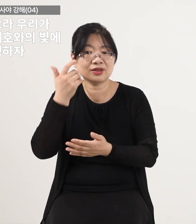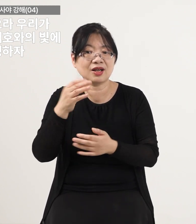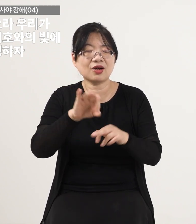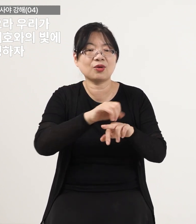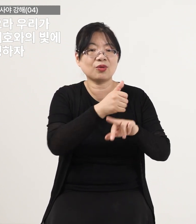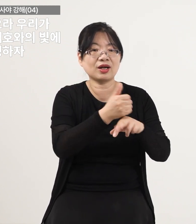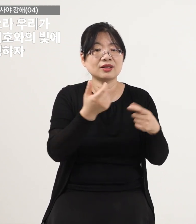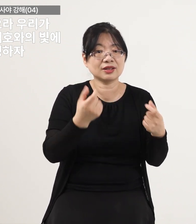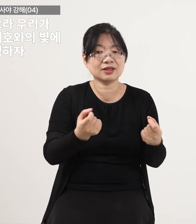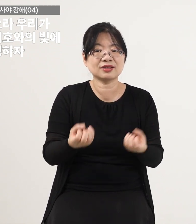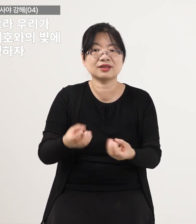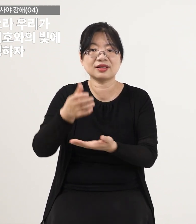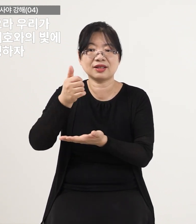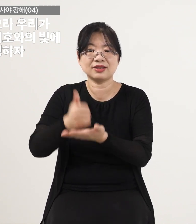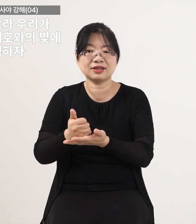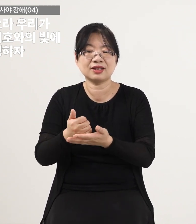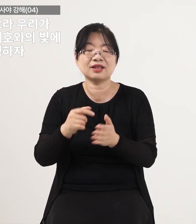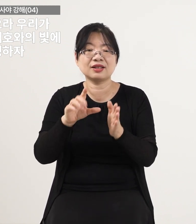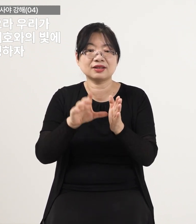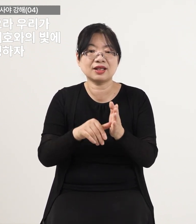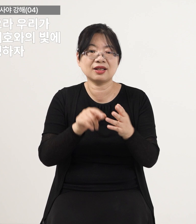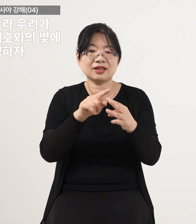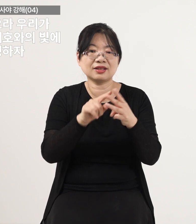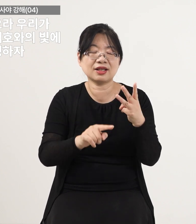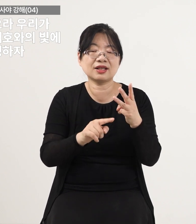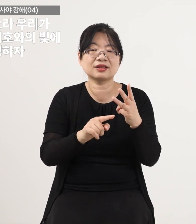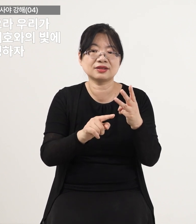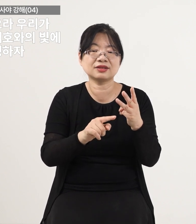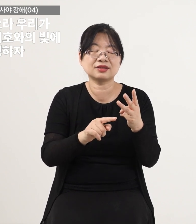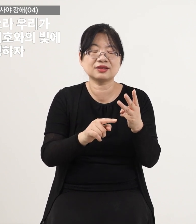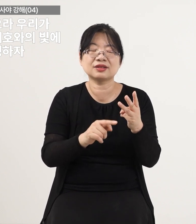그렇죠. 그때 세 가지를 금해라.